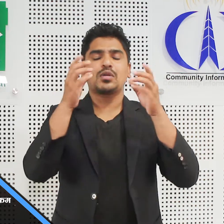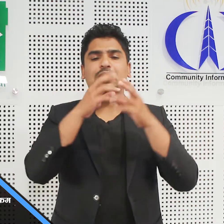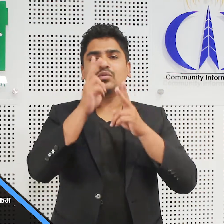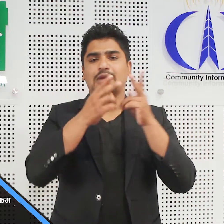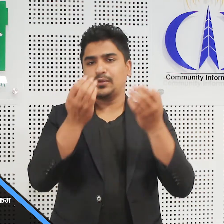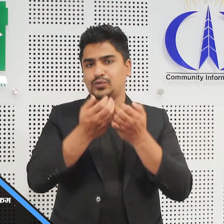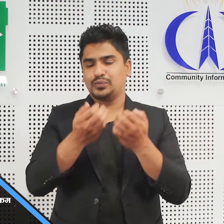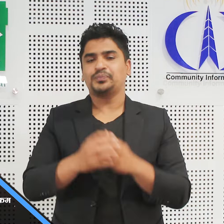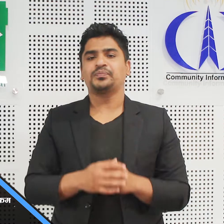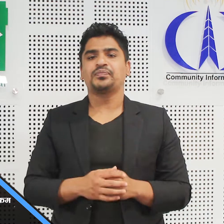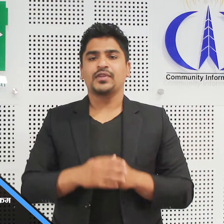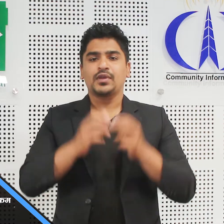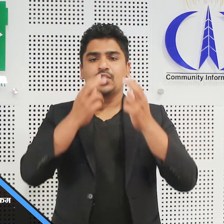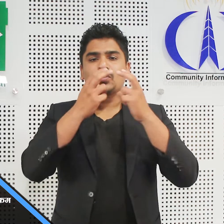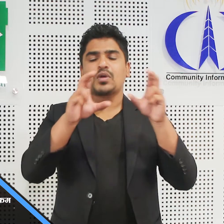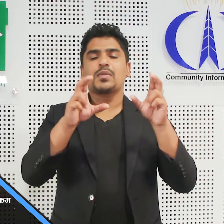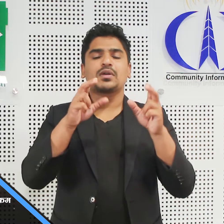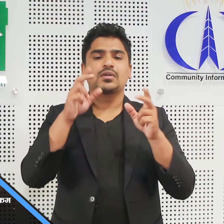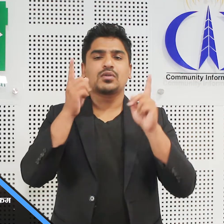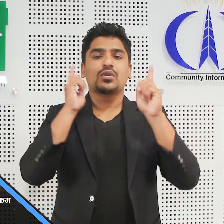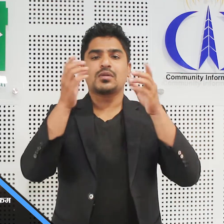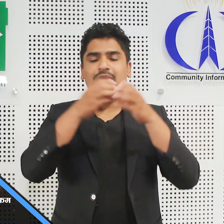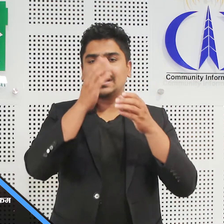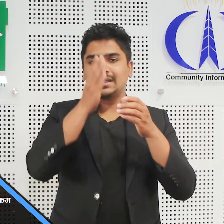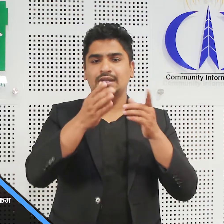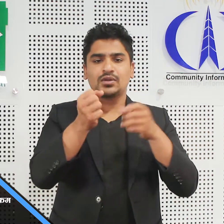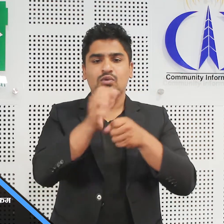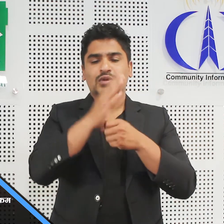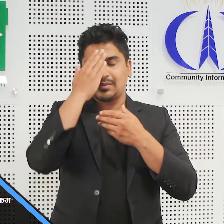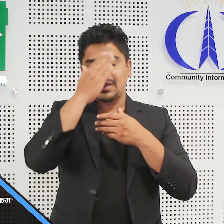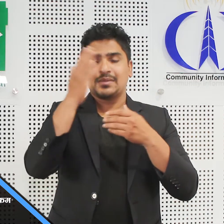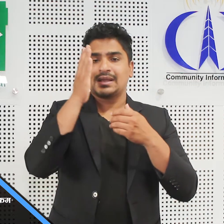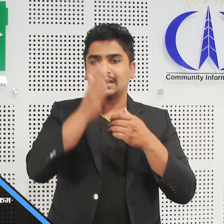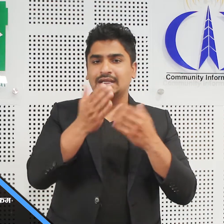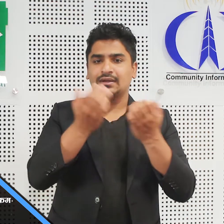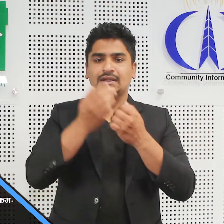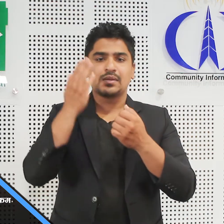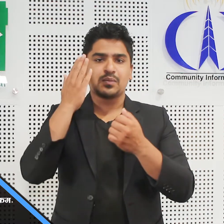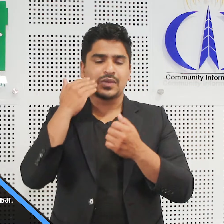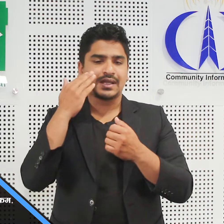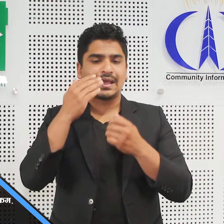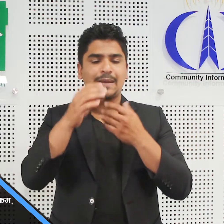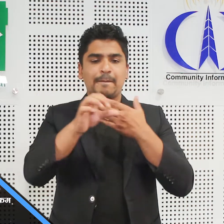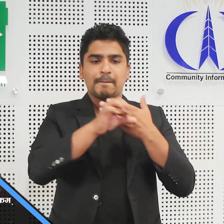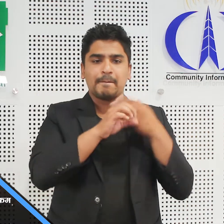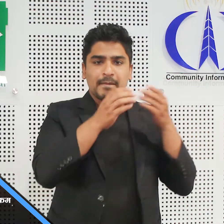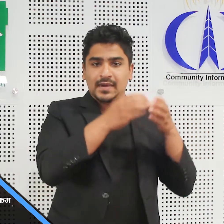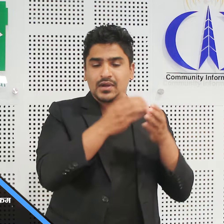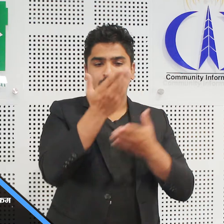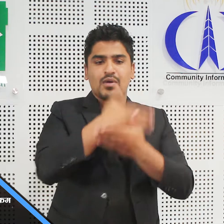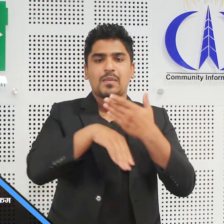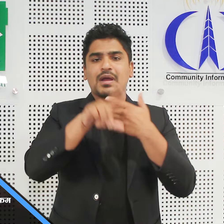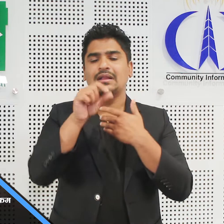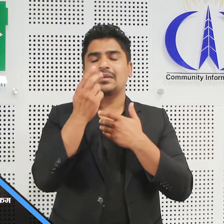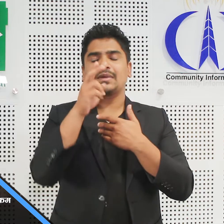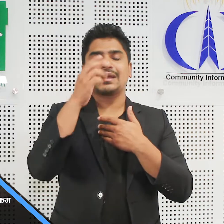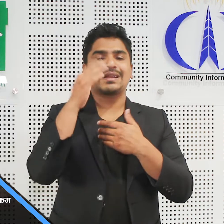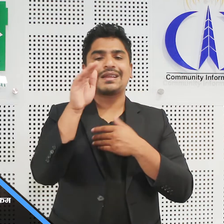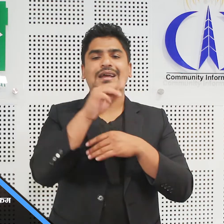दोलखाको भीमेश्वर नगरपालिकापछि अब झापाको दमक नगरपालिकाको कुरा गरौं। दमक नगरपालिकाले कोरोना